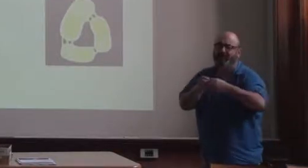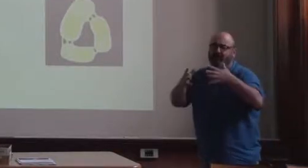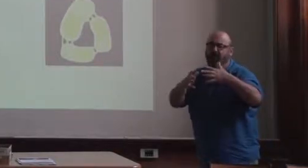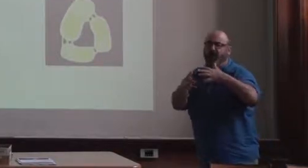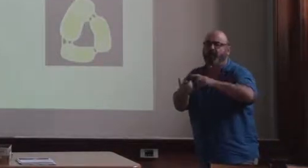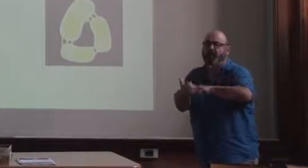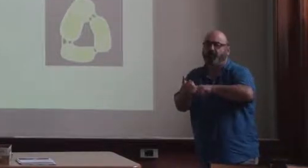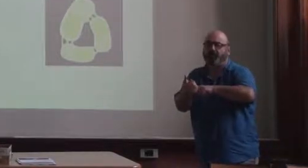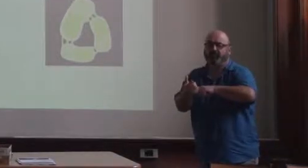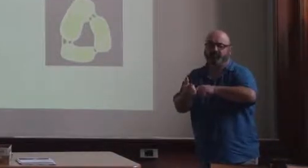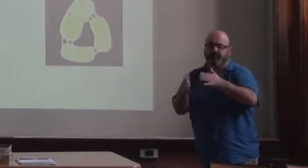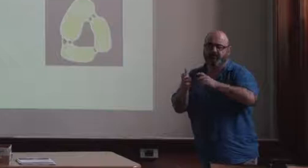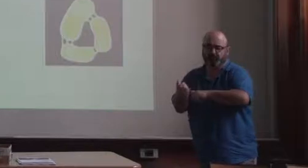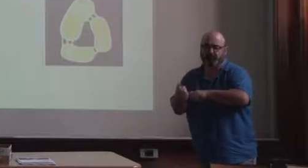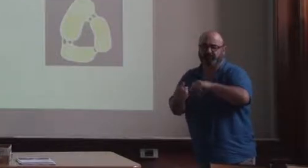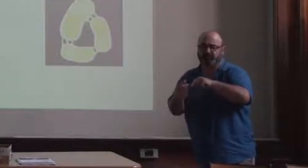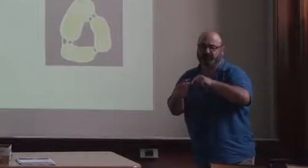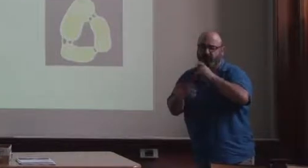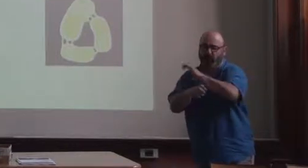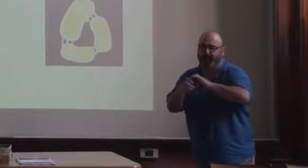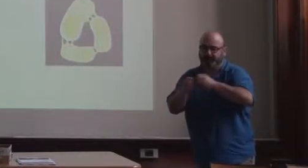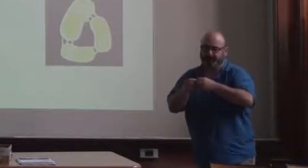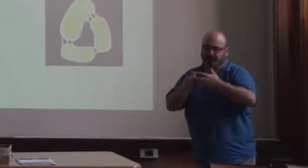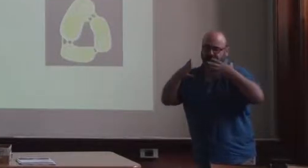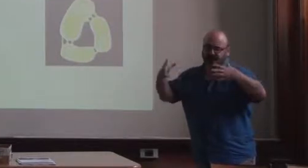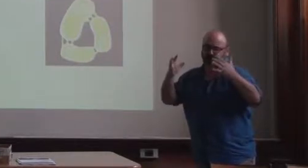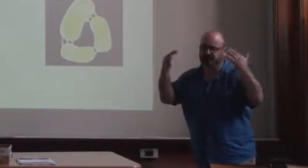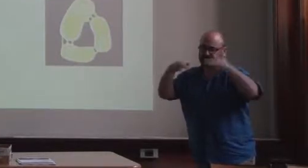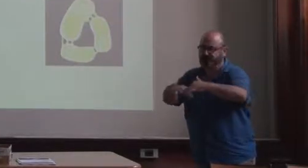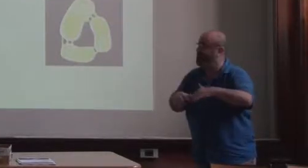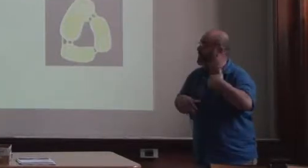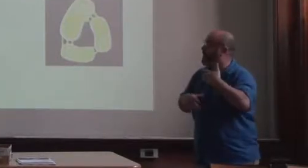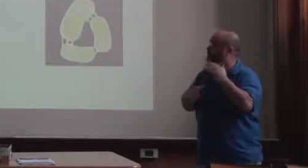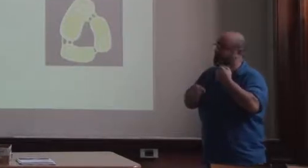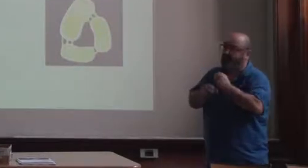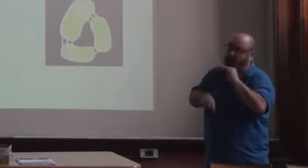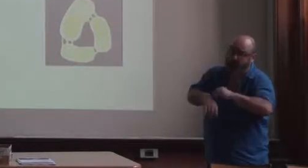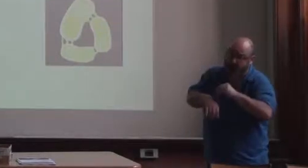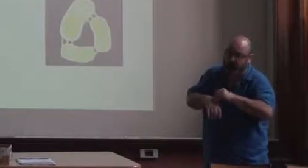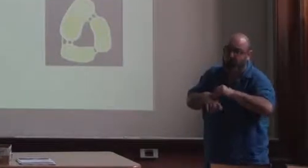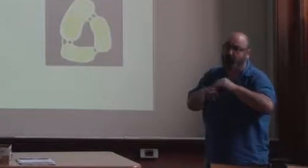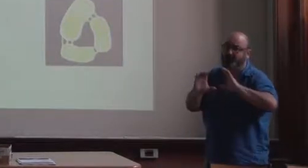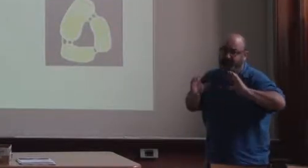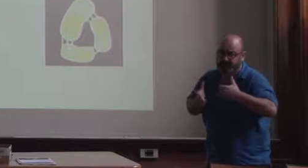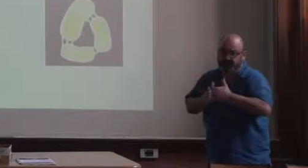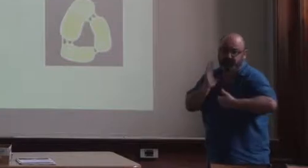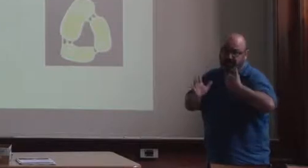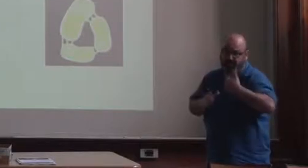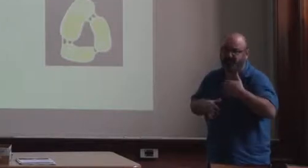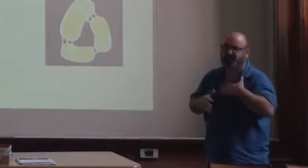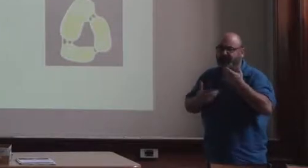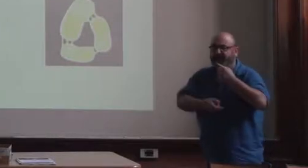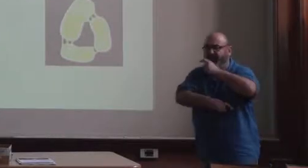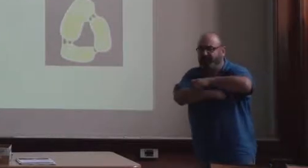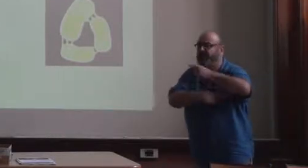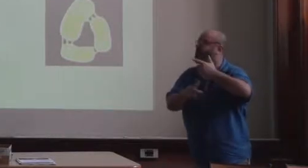Europe, au monde. Je suis indépendant, je fais de la consultance et des formations, et j'aime bien Python, l'Internet